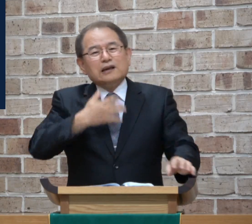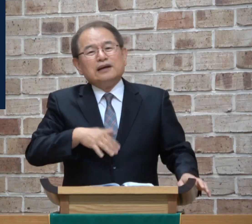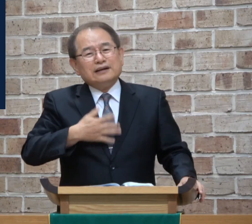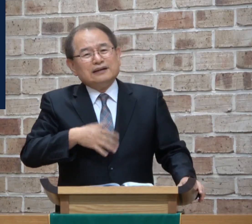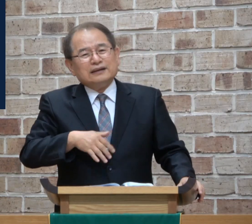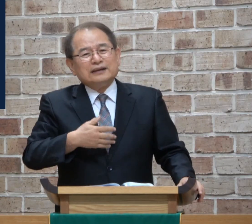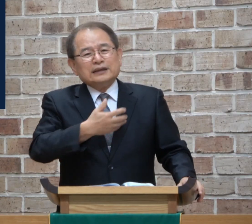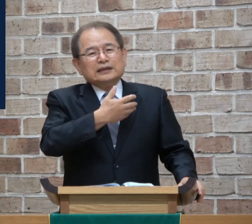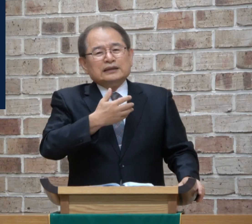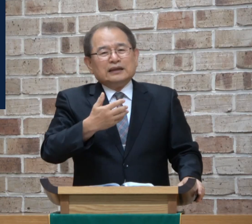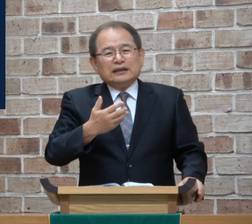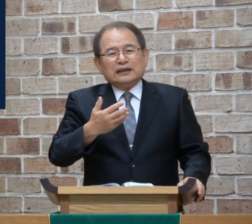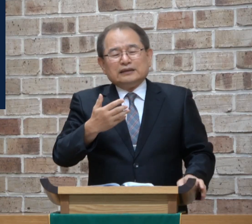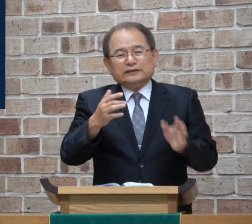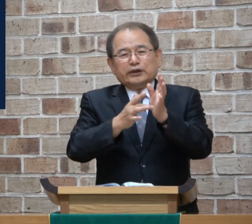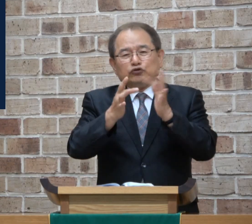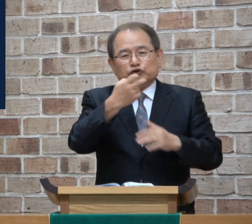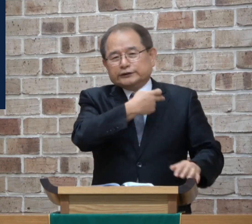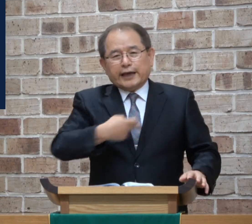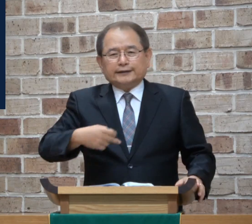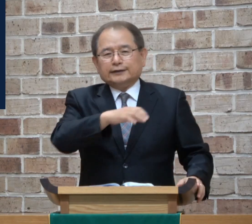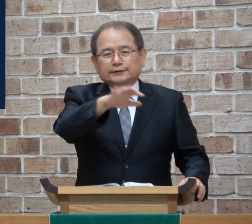여러분들 잘 아는 예수님의